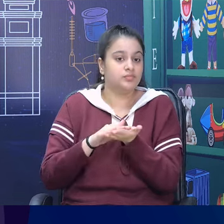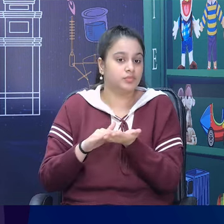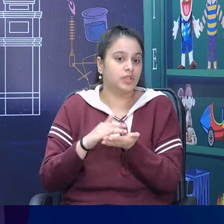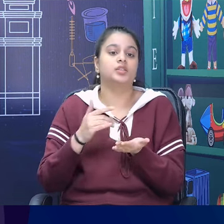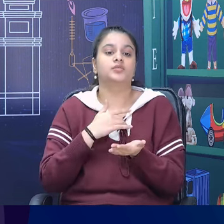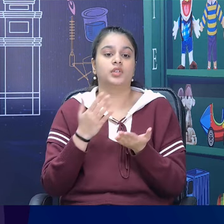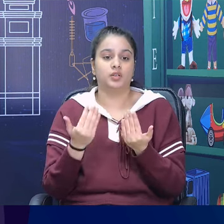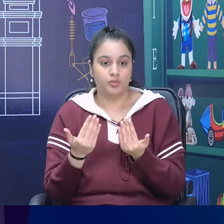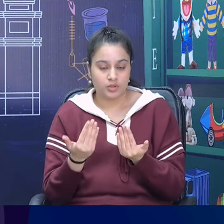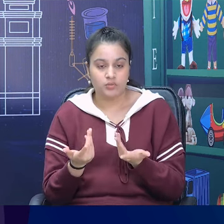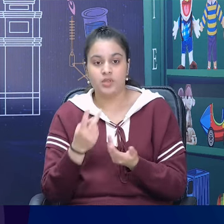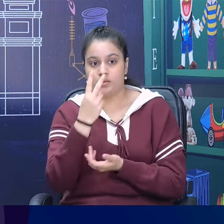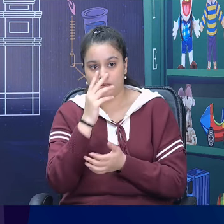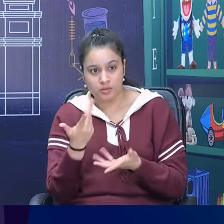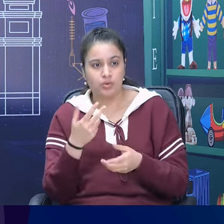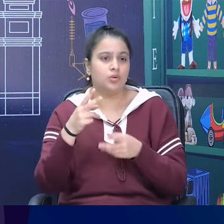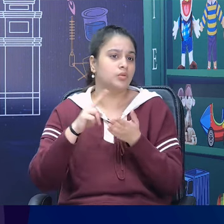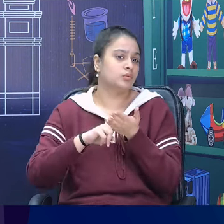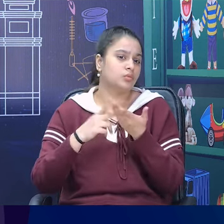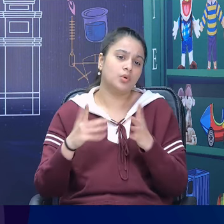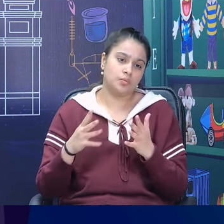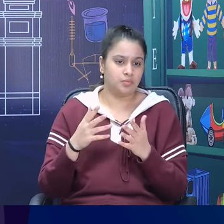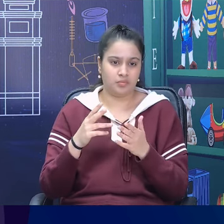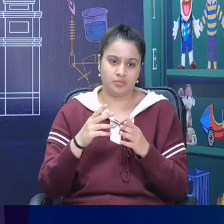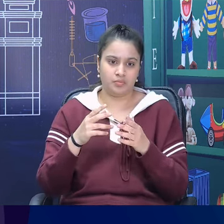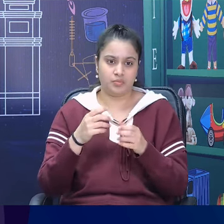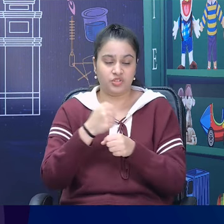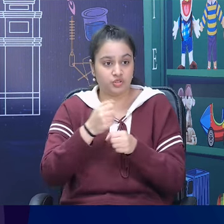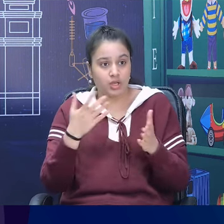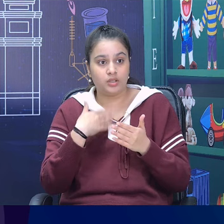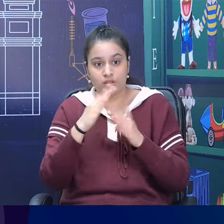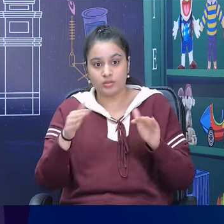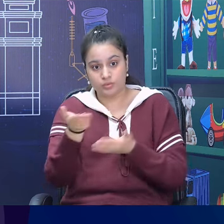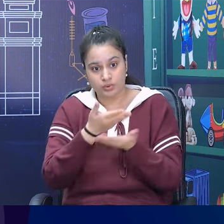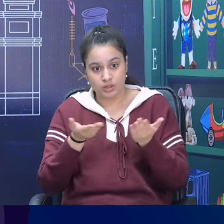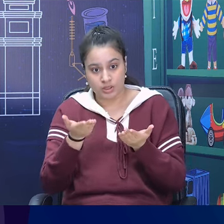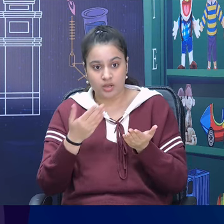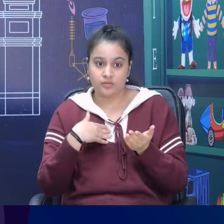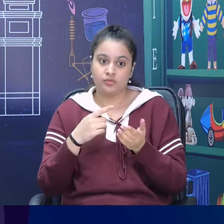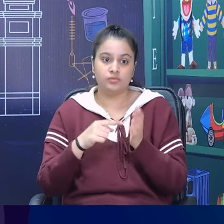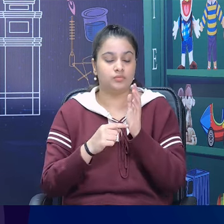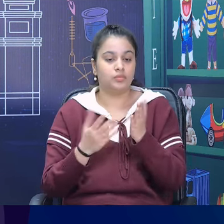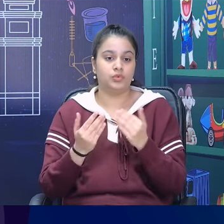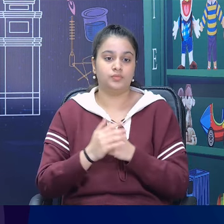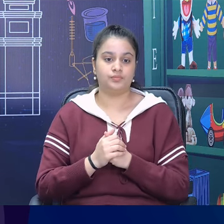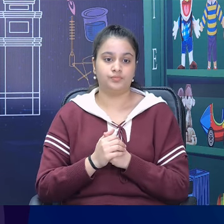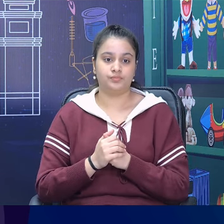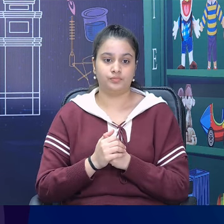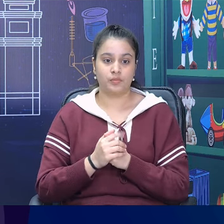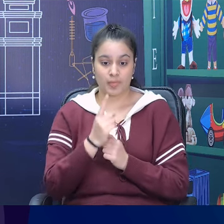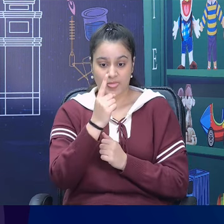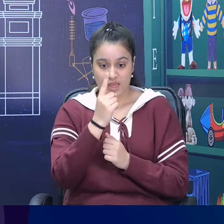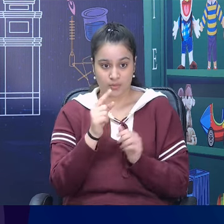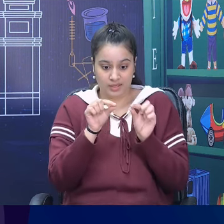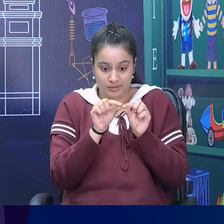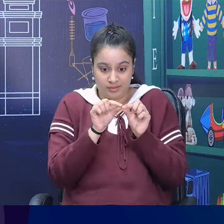चाहे बच्चा विजुअली इंपेयर्ड है या नॉर्मल बच्चा है वह भी इसकी हेल्प से समझ पाए जैसे सबसे पहले हम एक वन यूनिट का डिस्टेंस लेते हैं हम